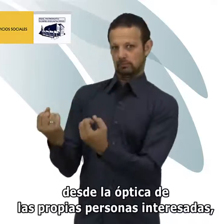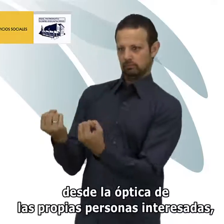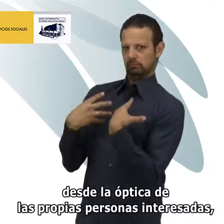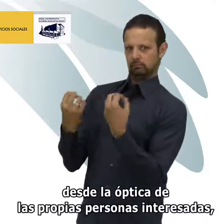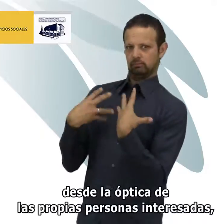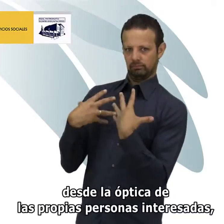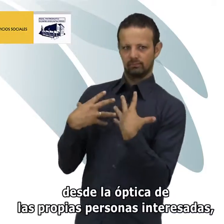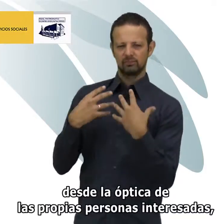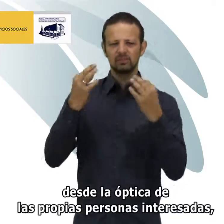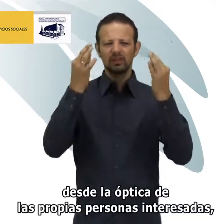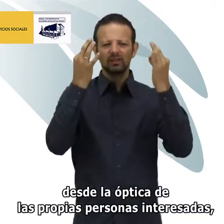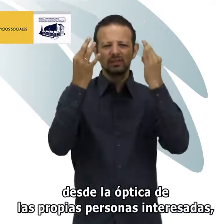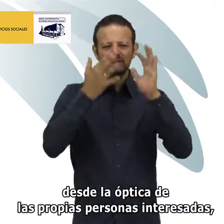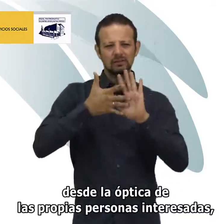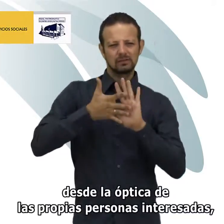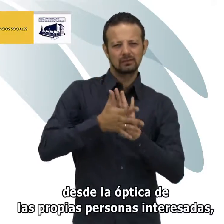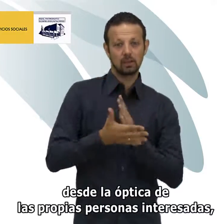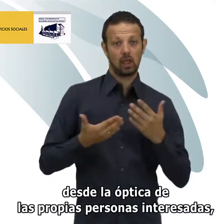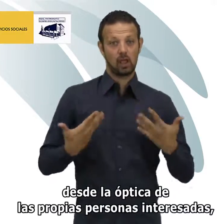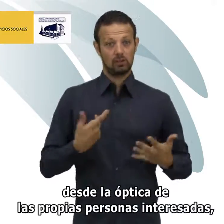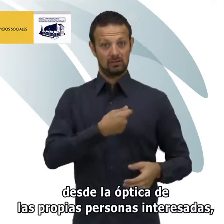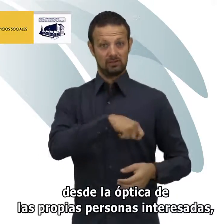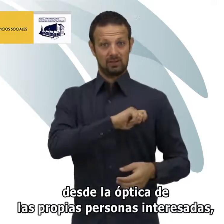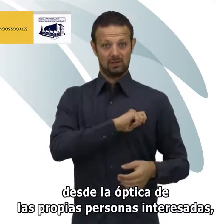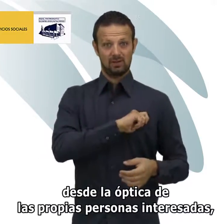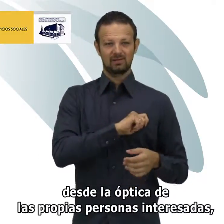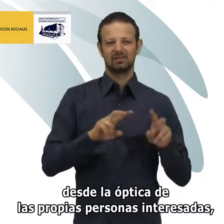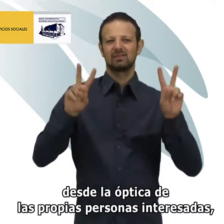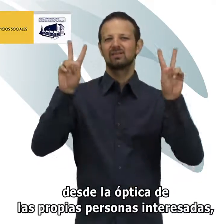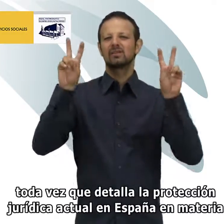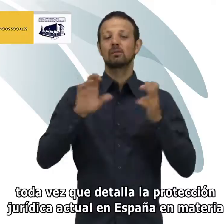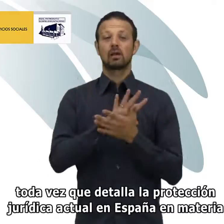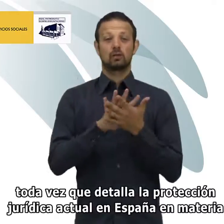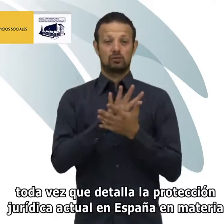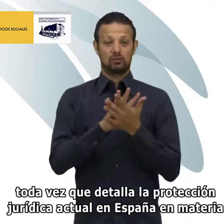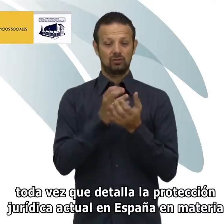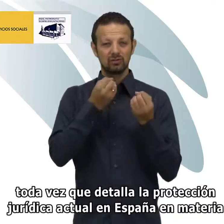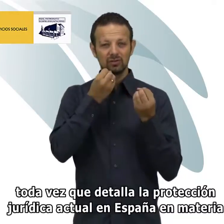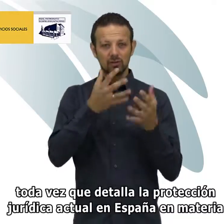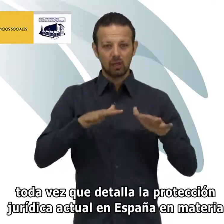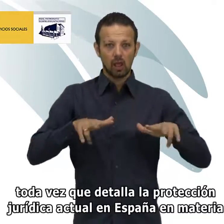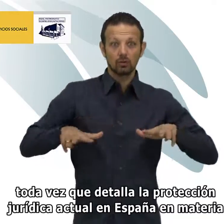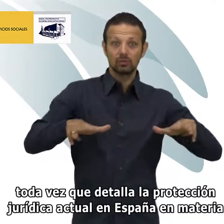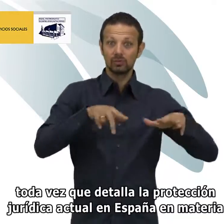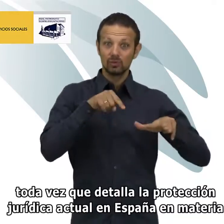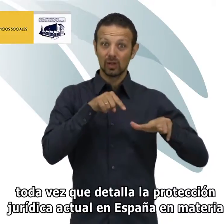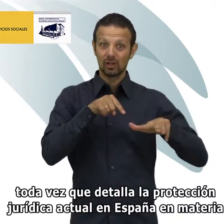Toda vez que detalla la protección jurídica actual en España en materia de lengua de signos y de comunicación audiovisual.